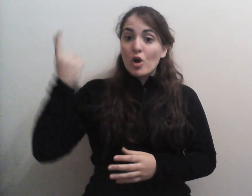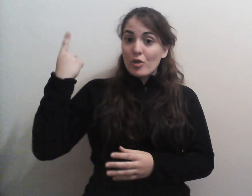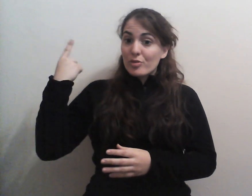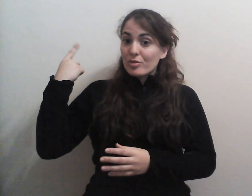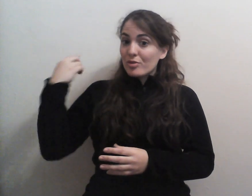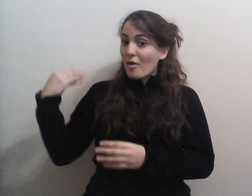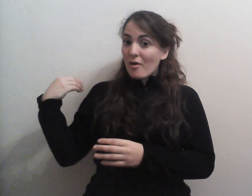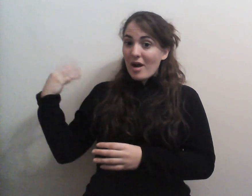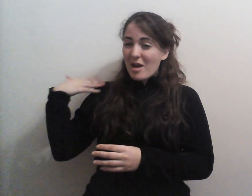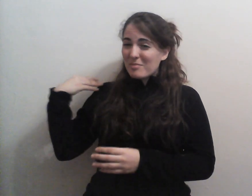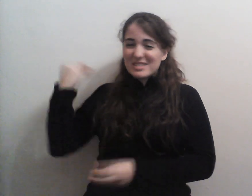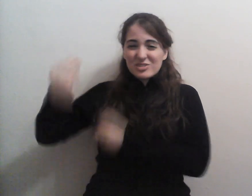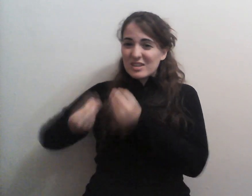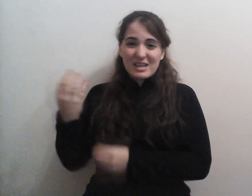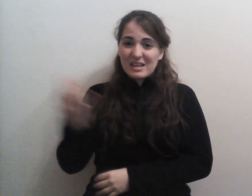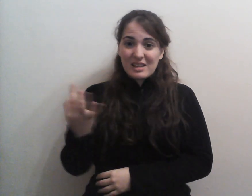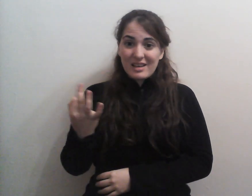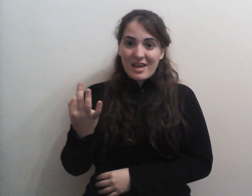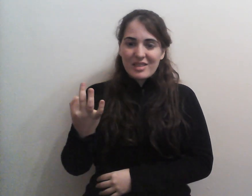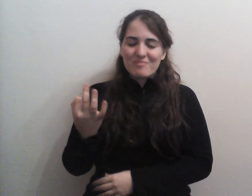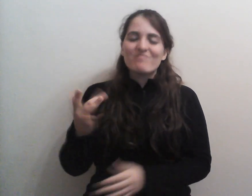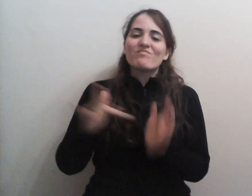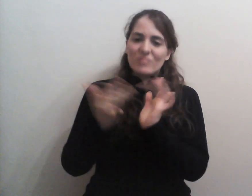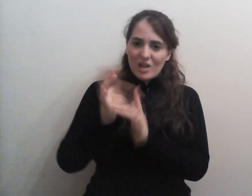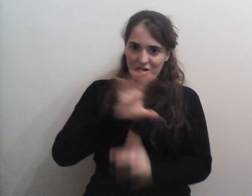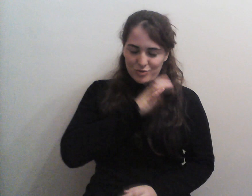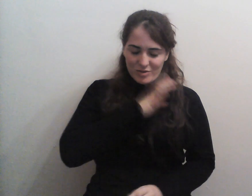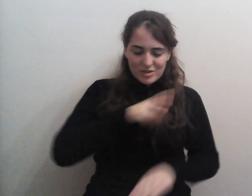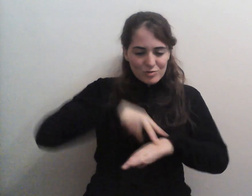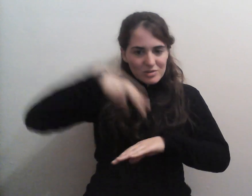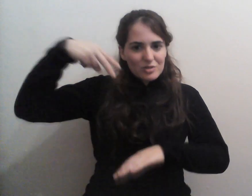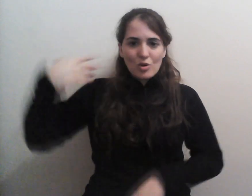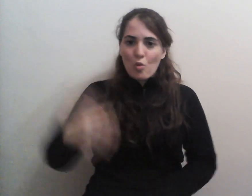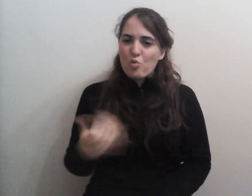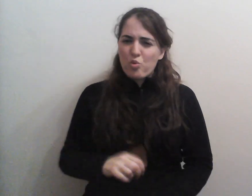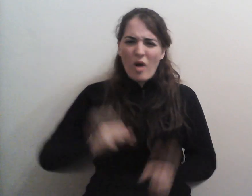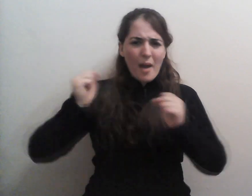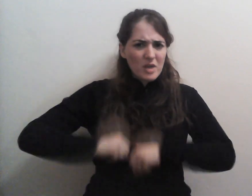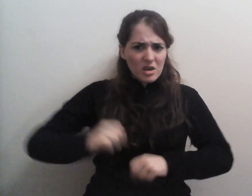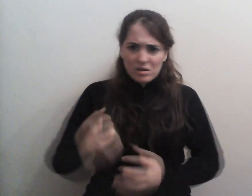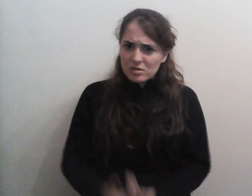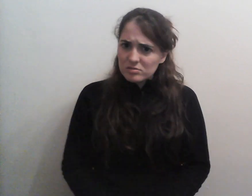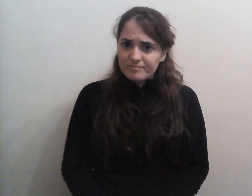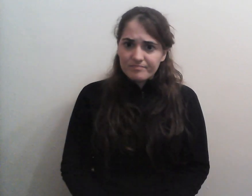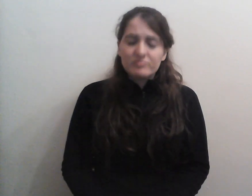La resurrección de Cristo. Amén. Le alabamos entonces por el nuevo nacimiento y ahora en tercer lugar,